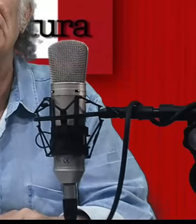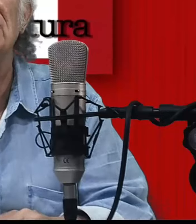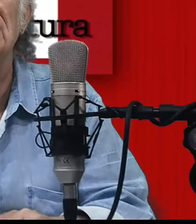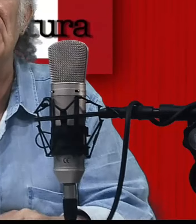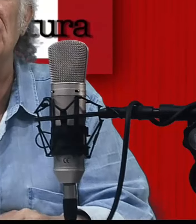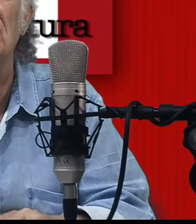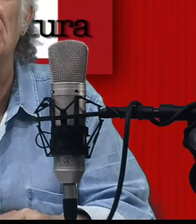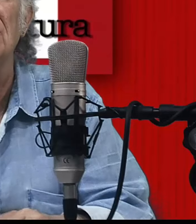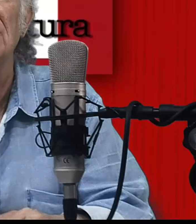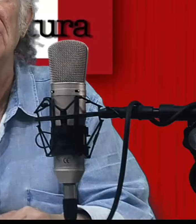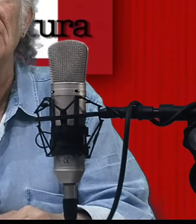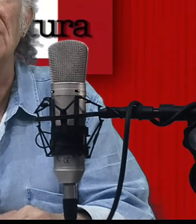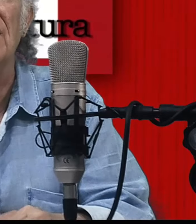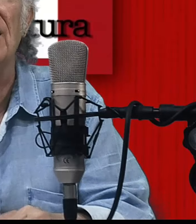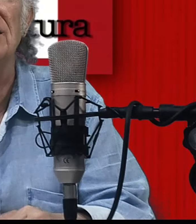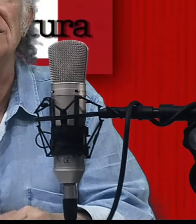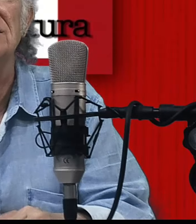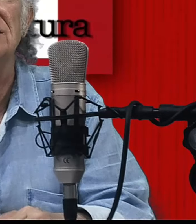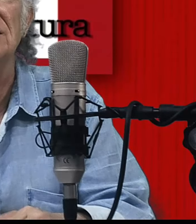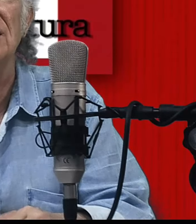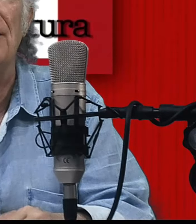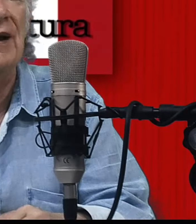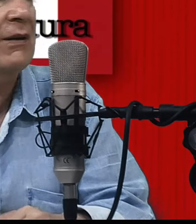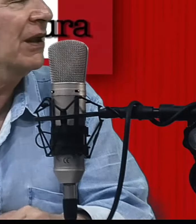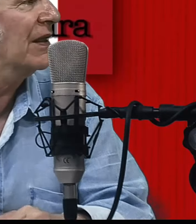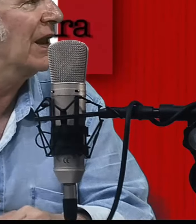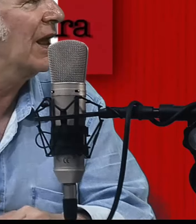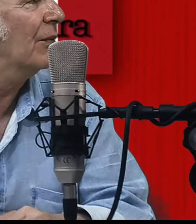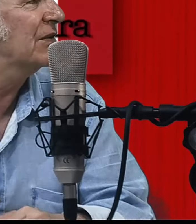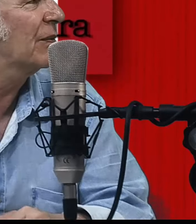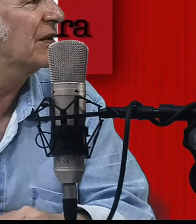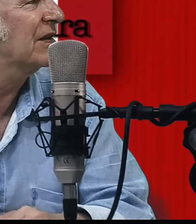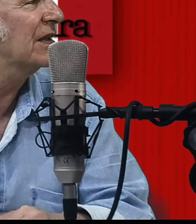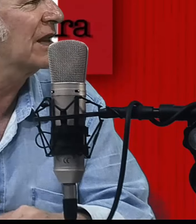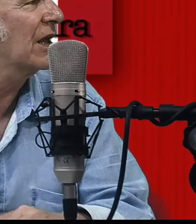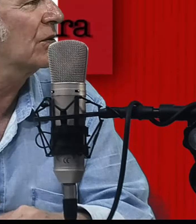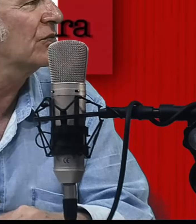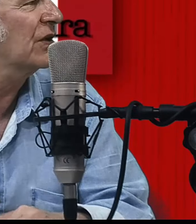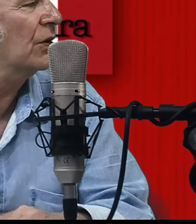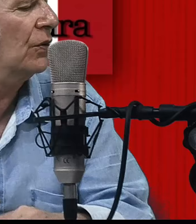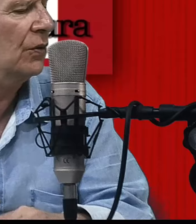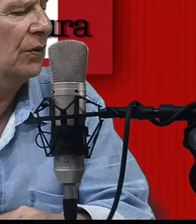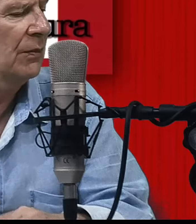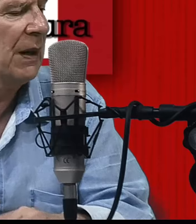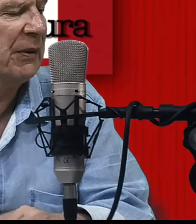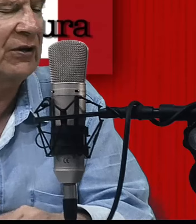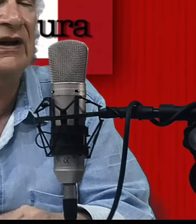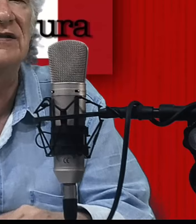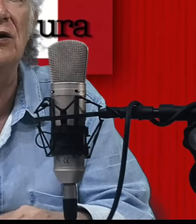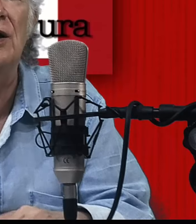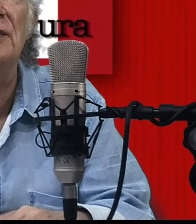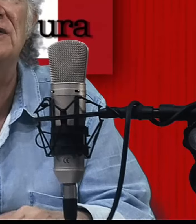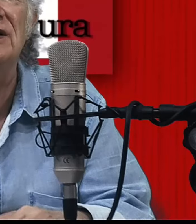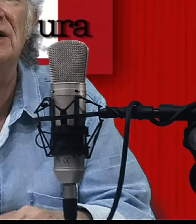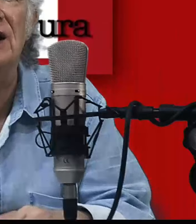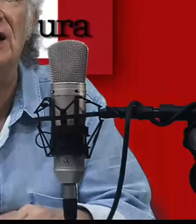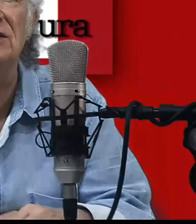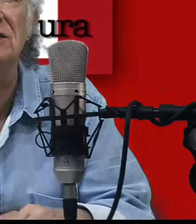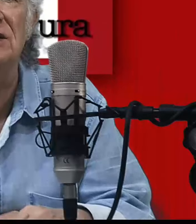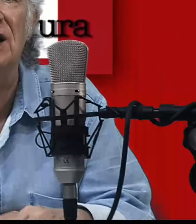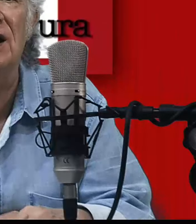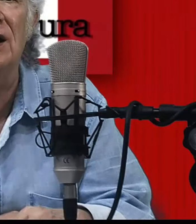comencemos presentando las palabras de la vicepresidenta del Consejo, de la señora